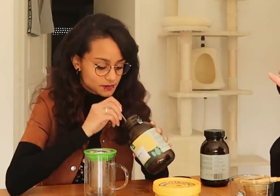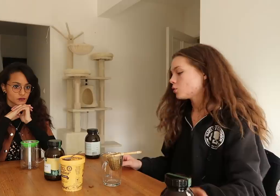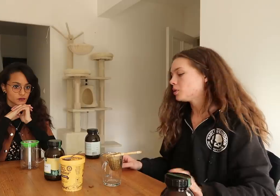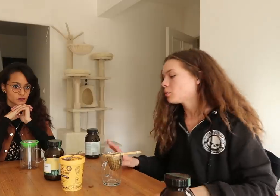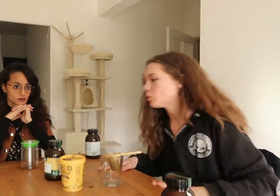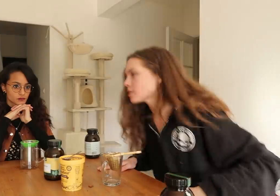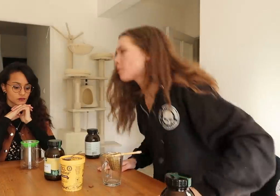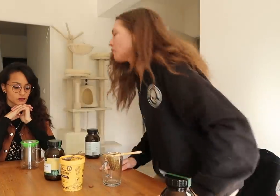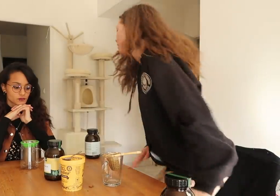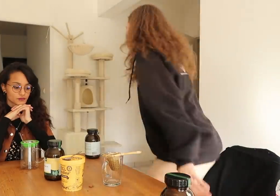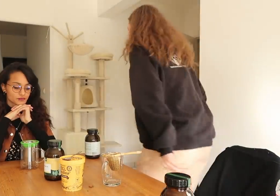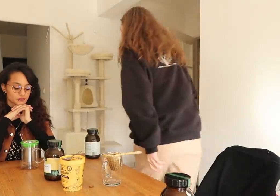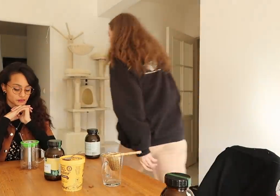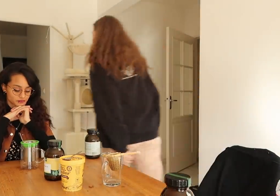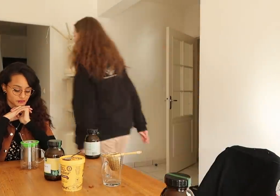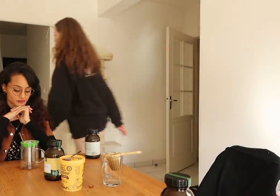Si j'oublie la bouilloire, ça va pas le faire. Putain, mais. Ah!